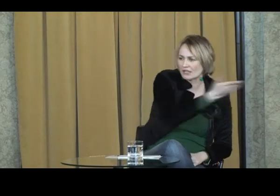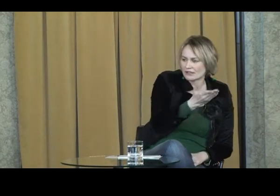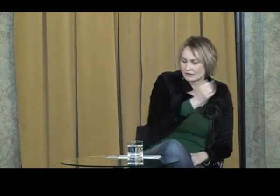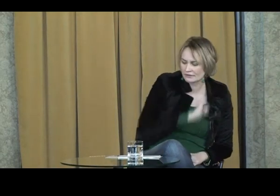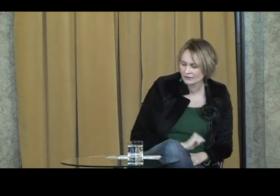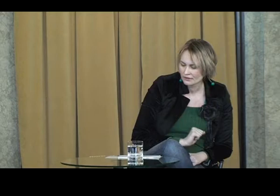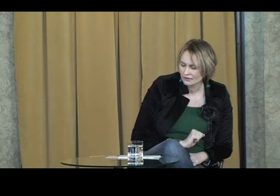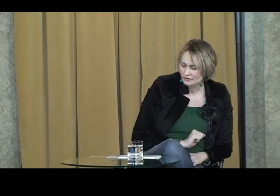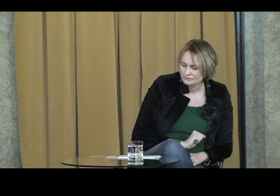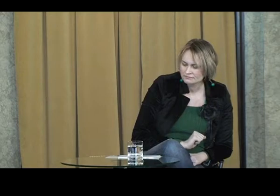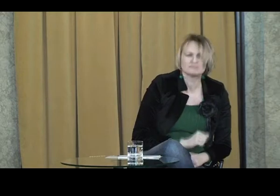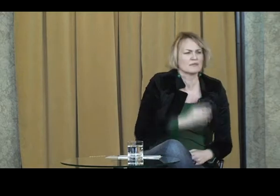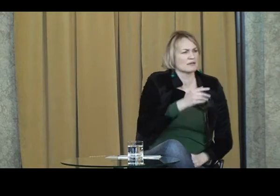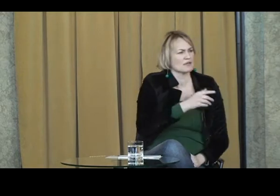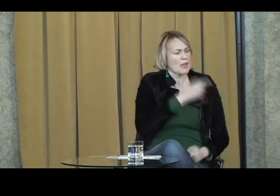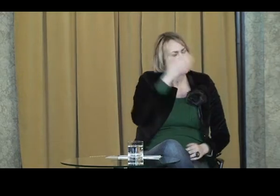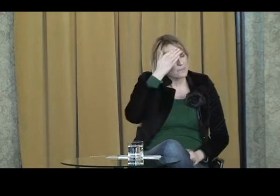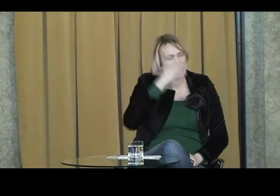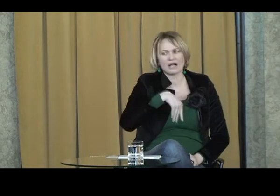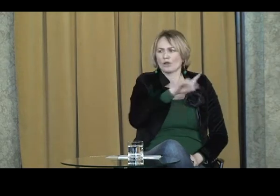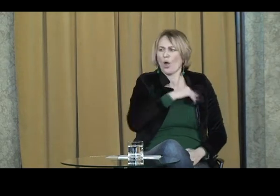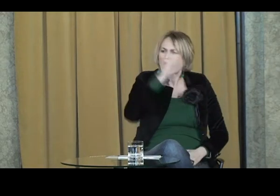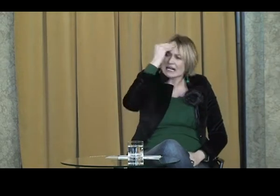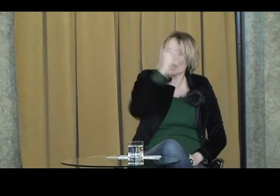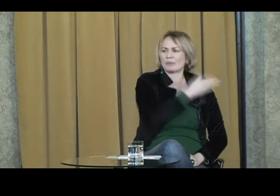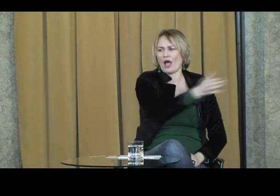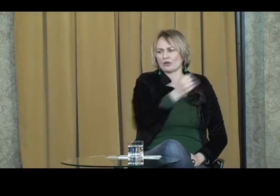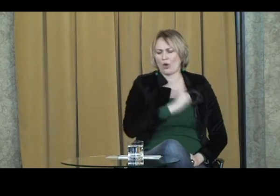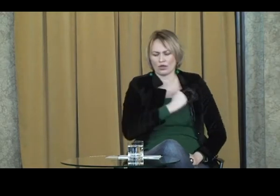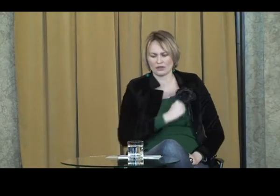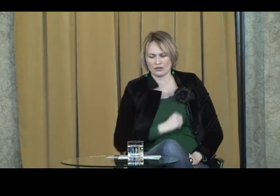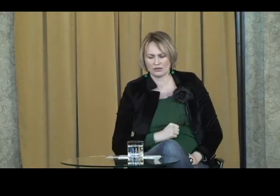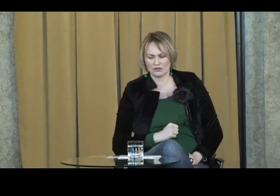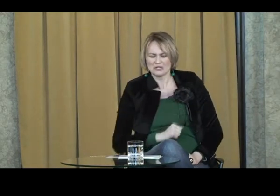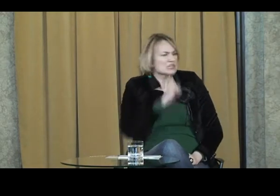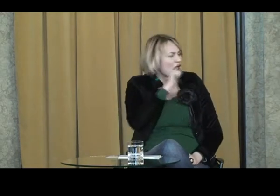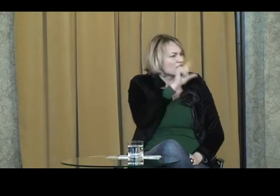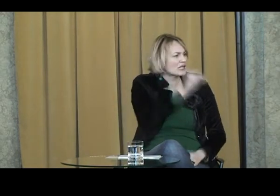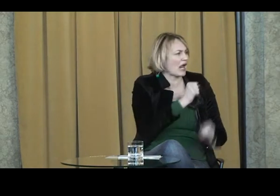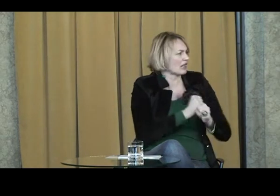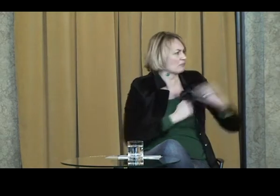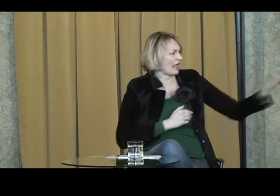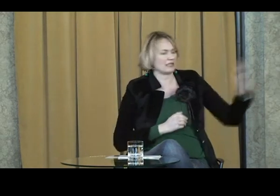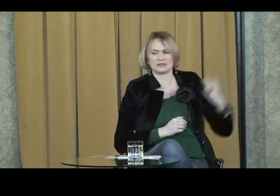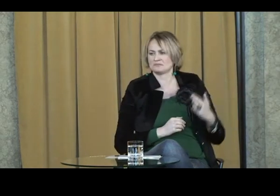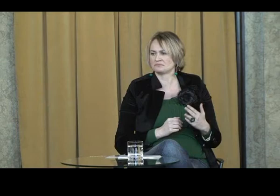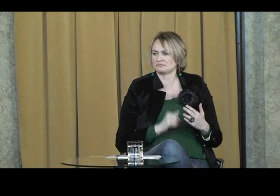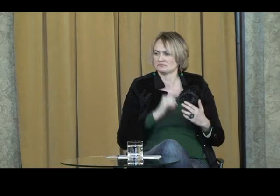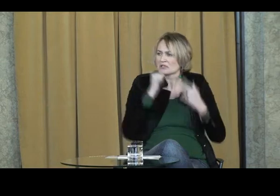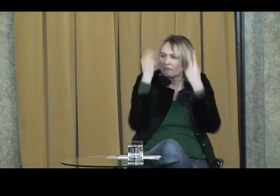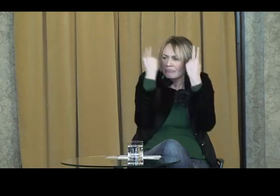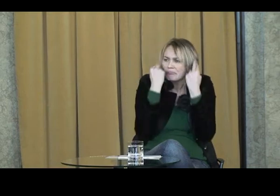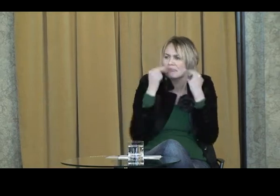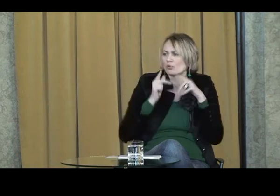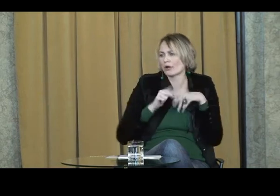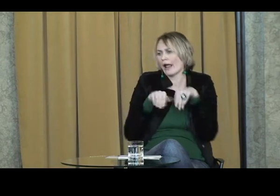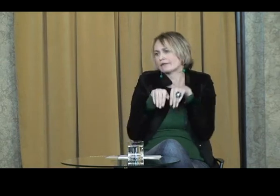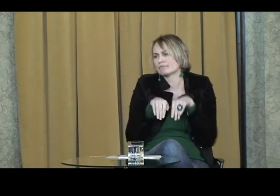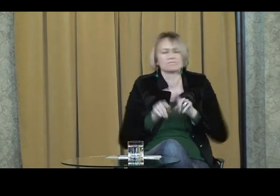Ich rufe auch bildende Menschen auf. Bekehrt euch, glaubt an euch, nicht klein machen lassen, nicht